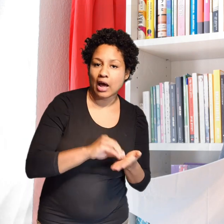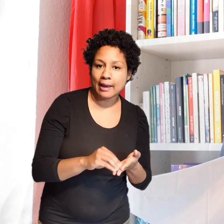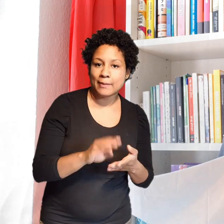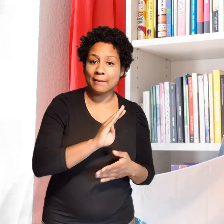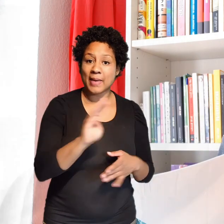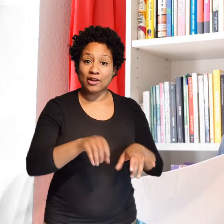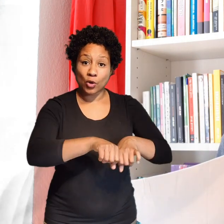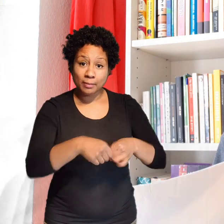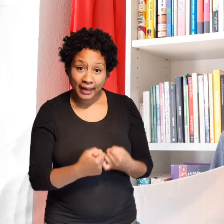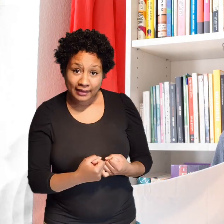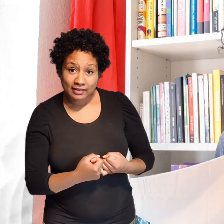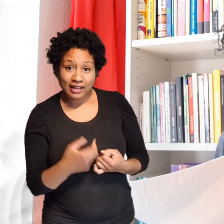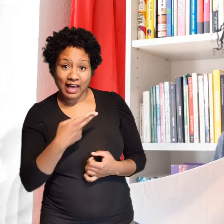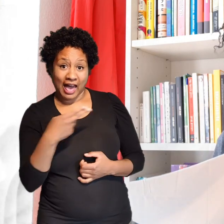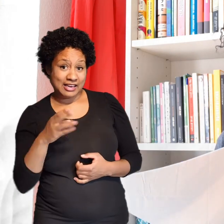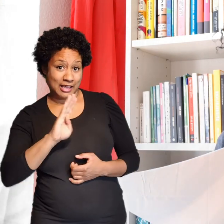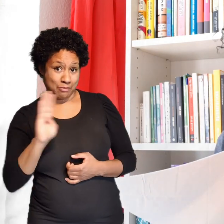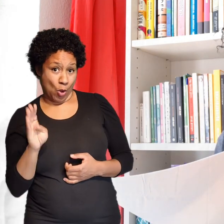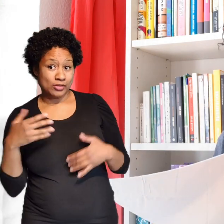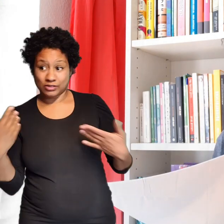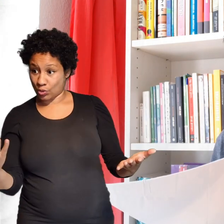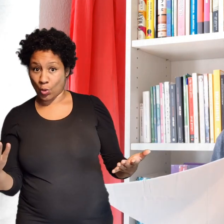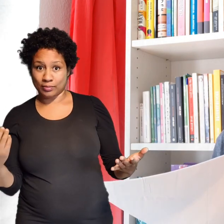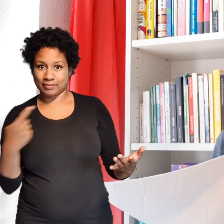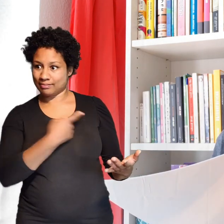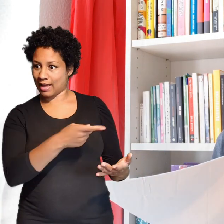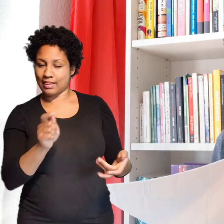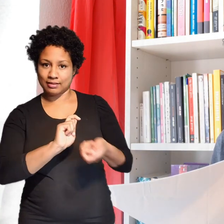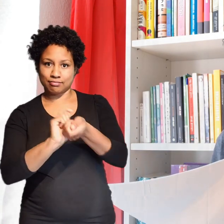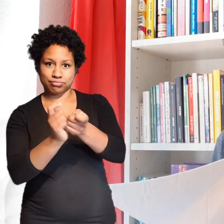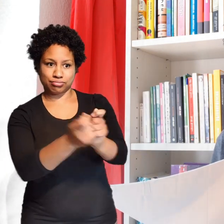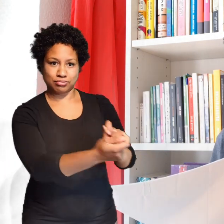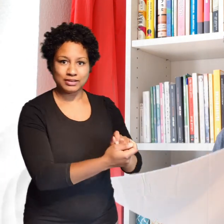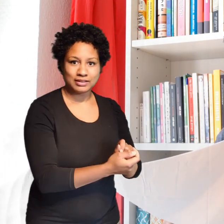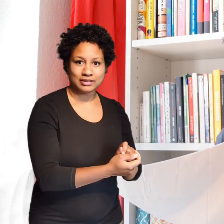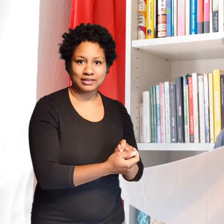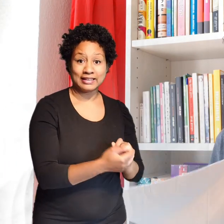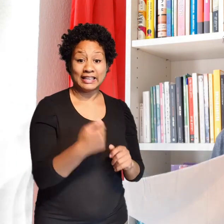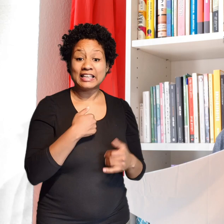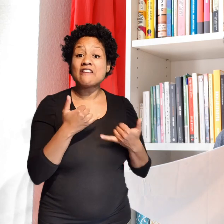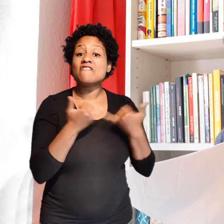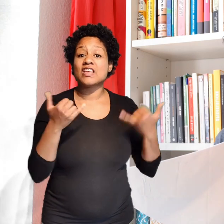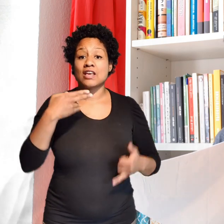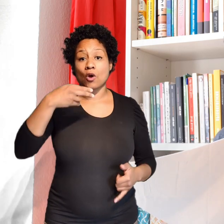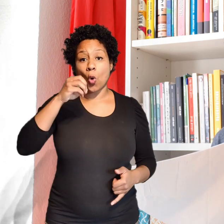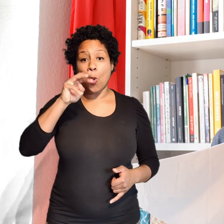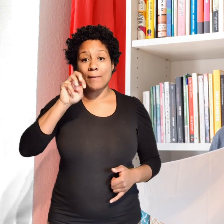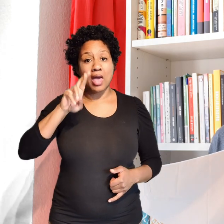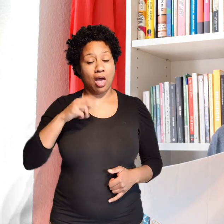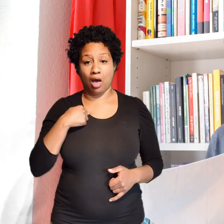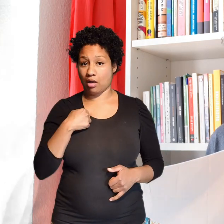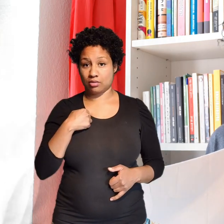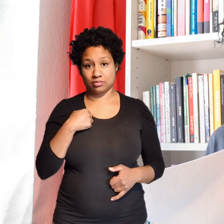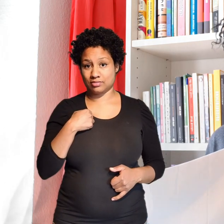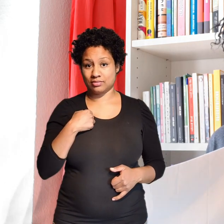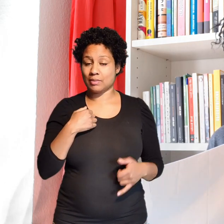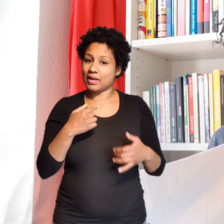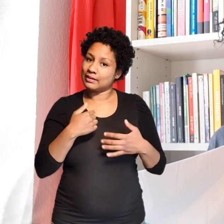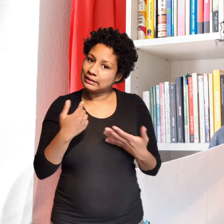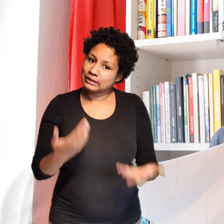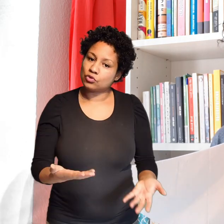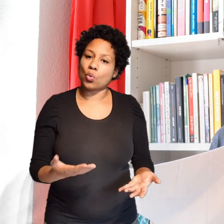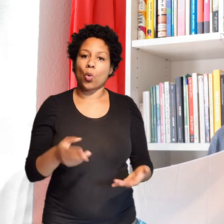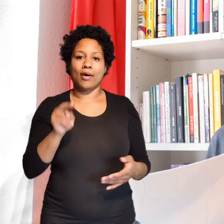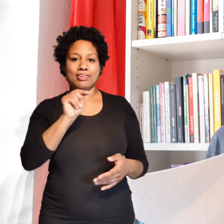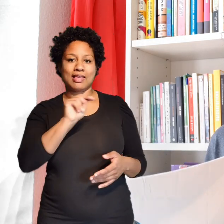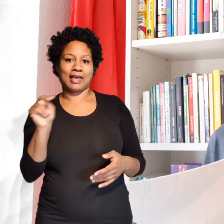Böll. Ich komme vielleicht nicht von Homer, aber ich schreibe im warmen Schatten des